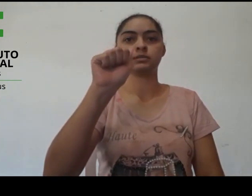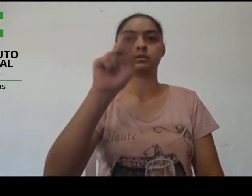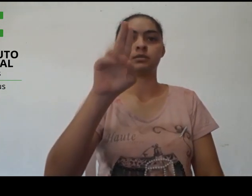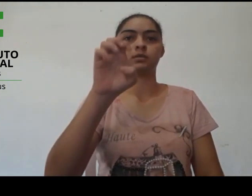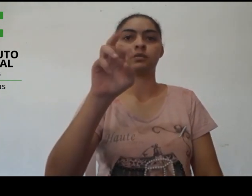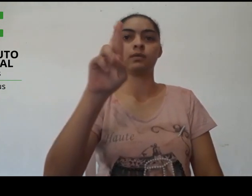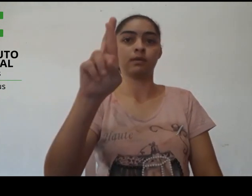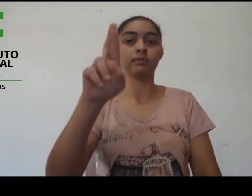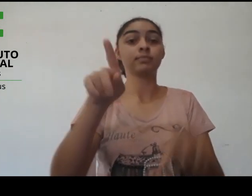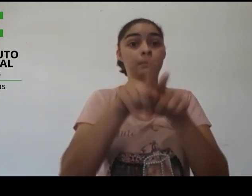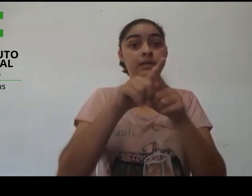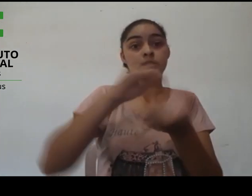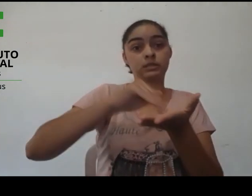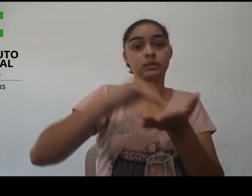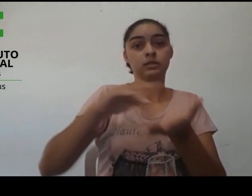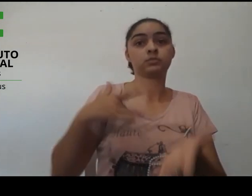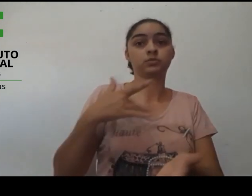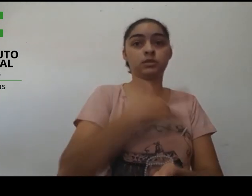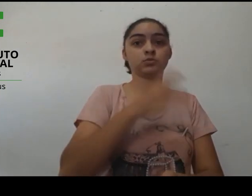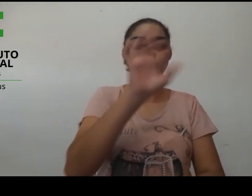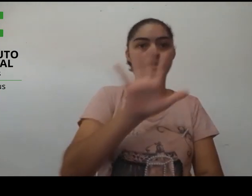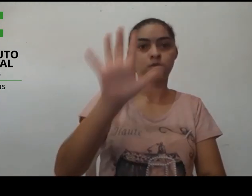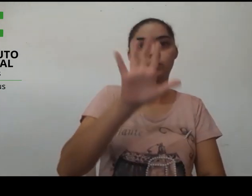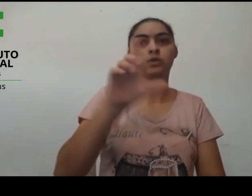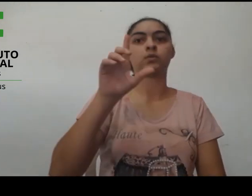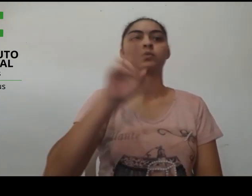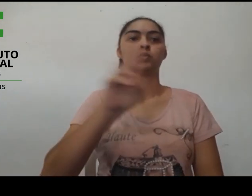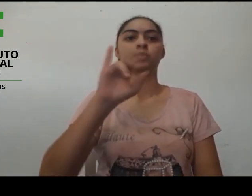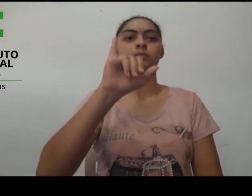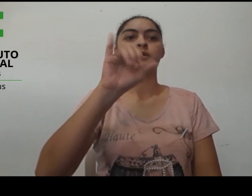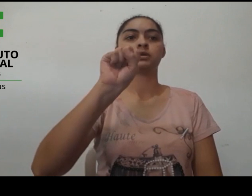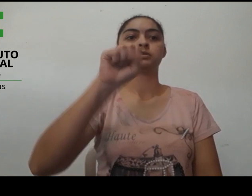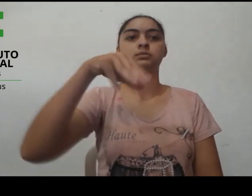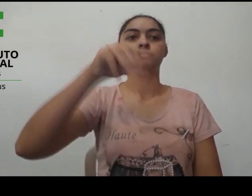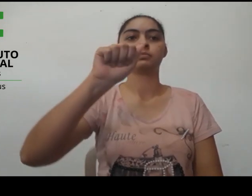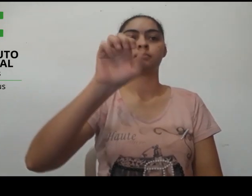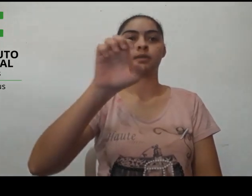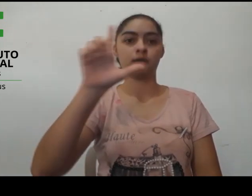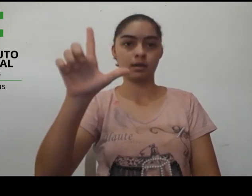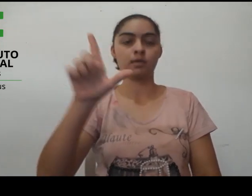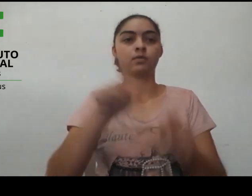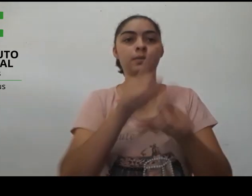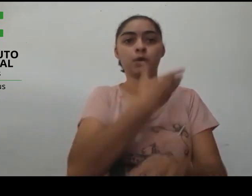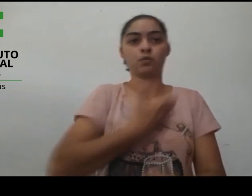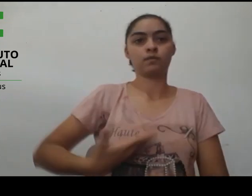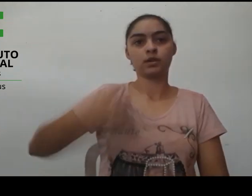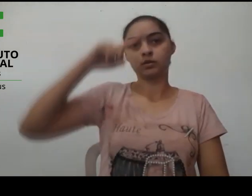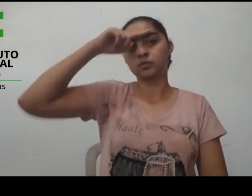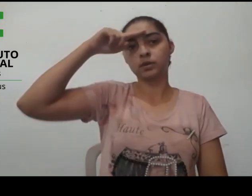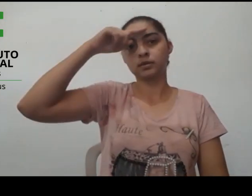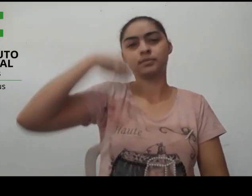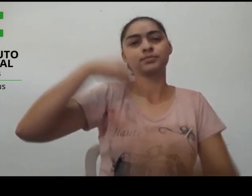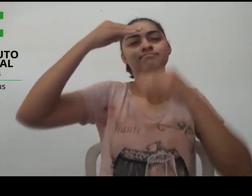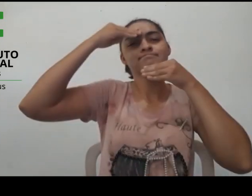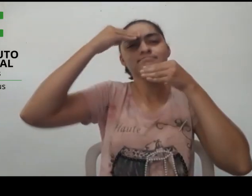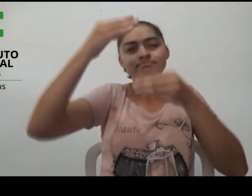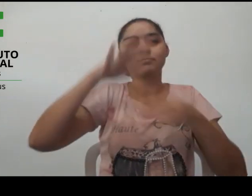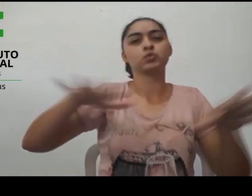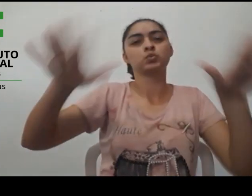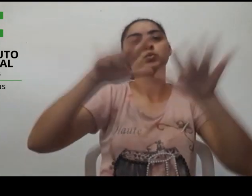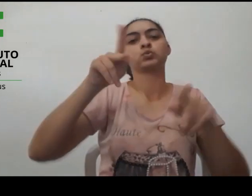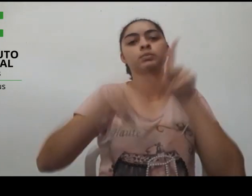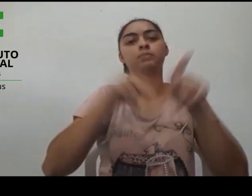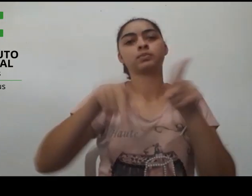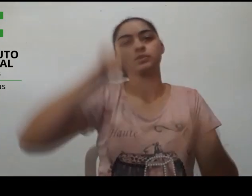ao secretário estadual da Saúde, Ismael Alexandrino e ao governador Ronaldo Caiado, o meu agradecimento